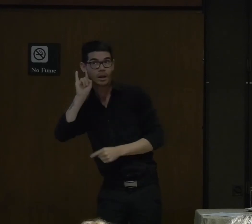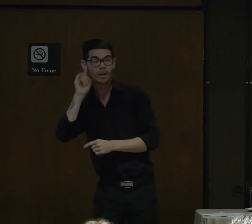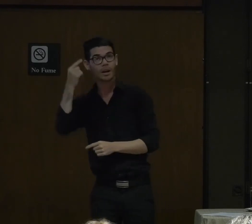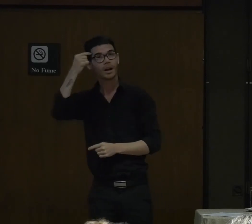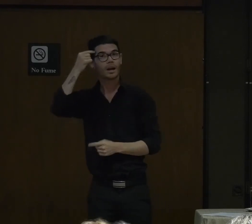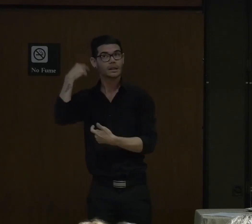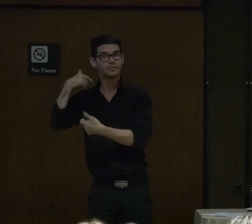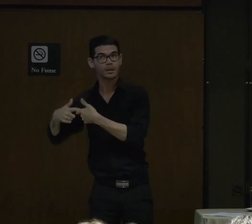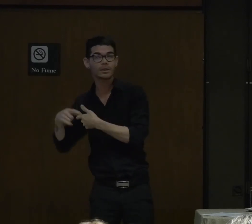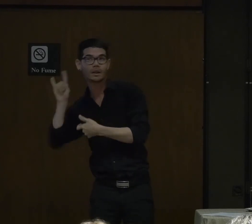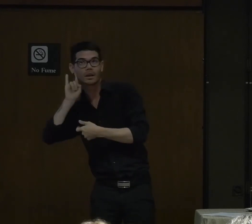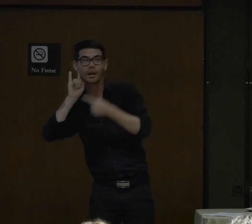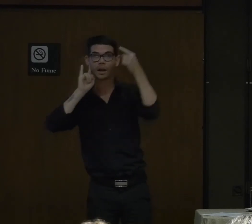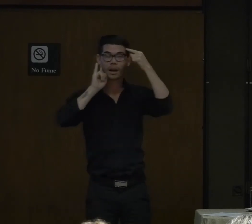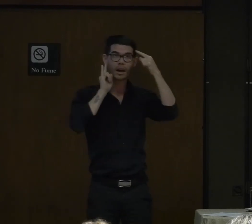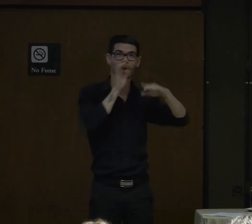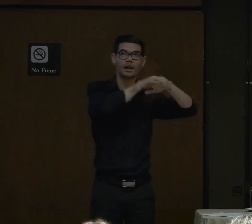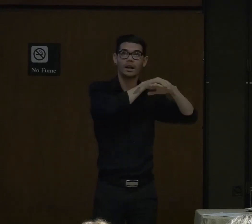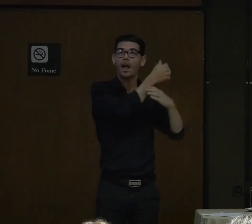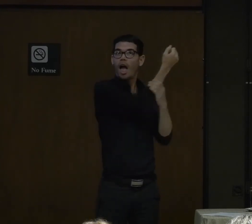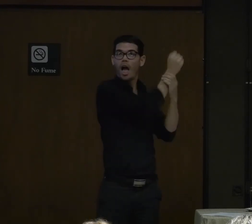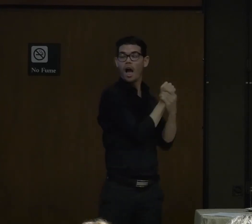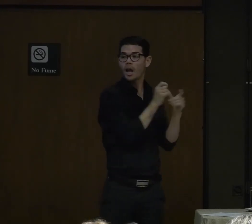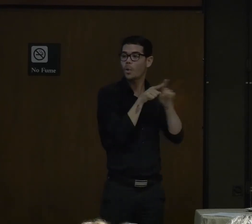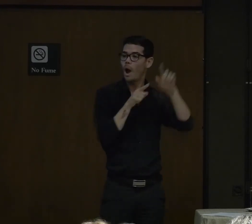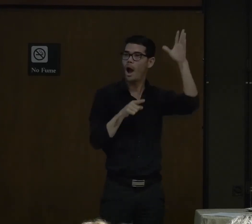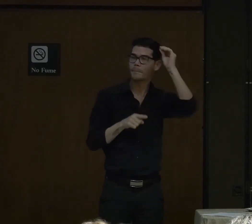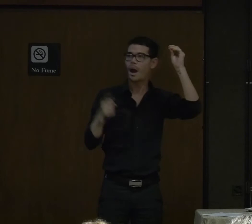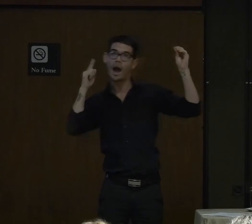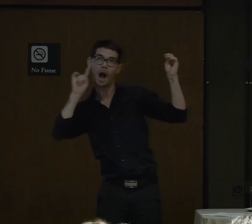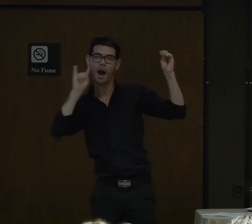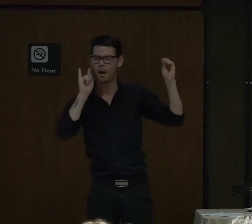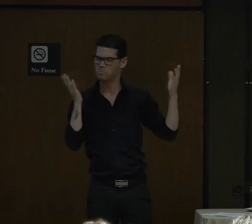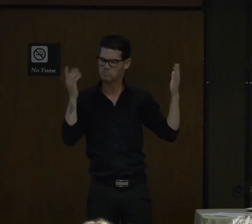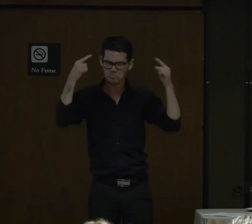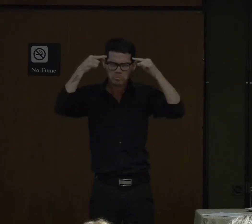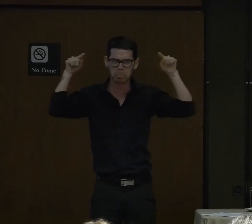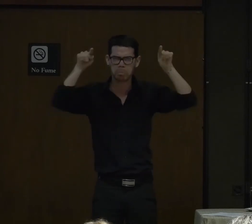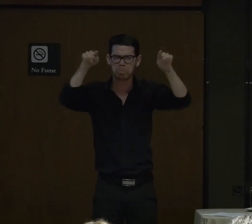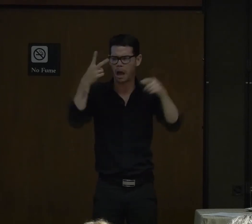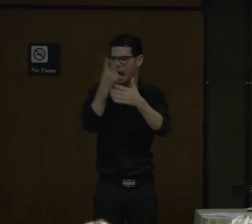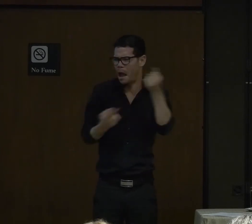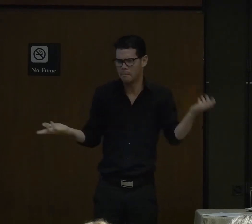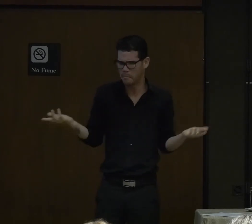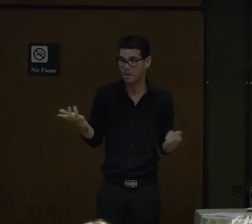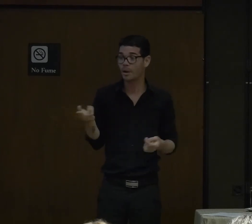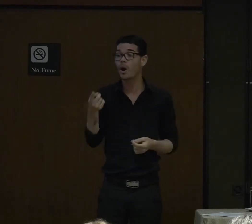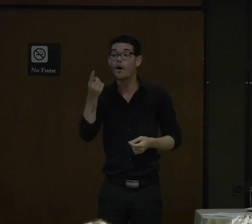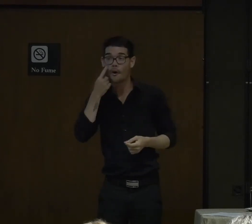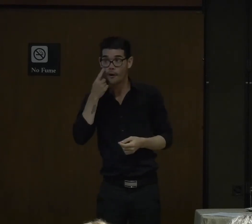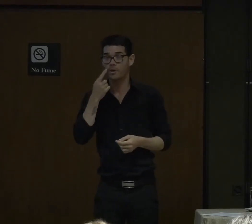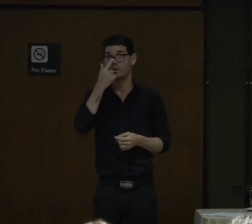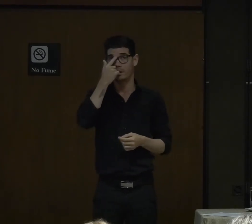para poder identificar la palabra correcta en la lengua que está en uso en ese momento. Es decir, no es que una